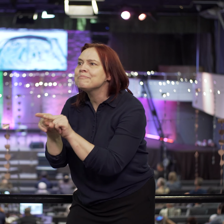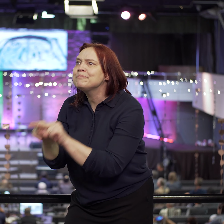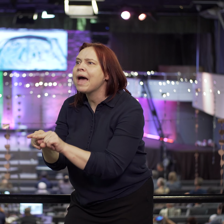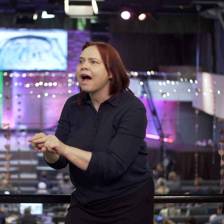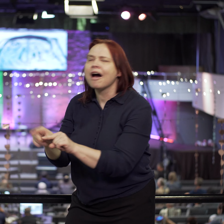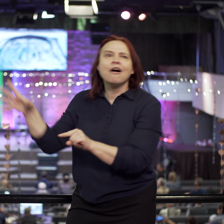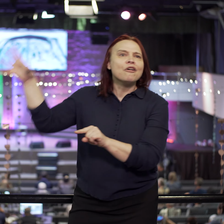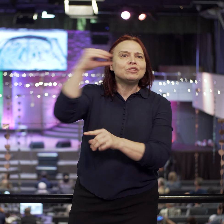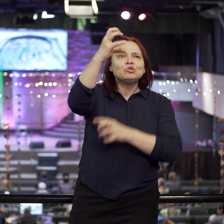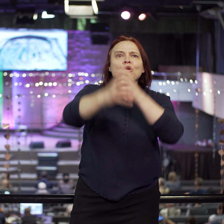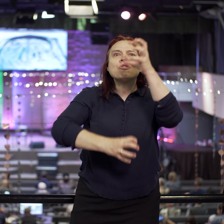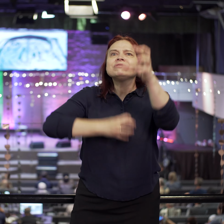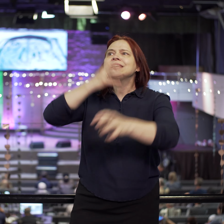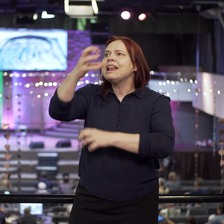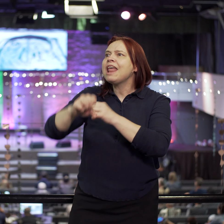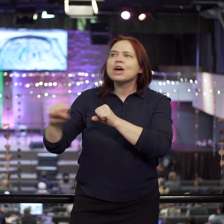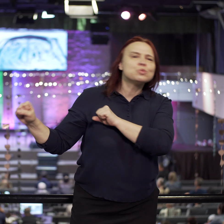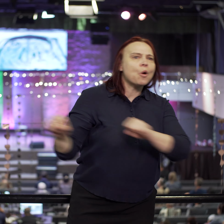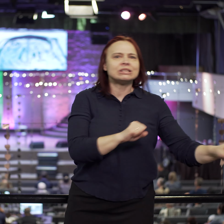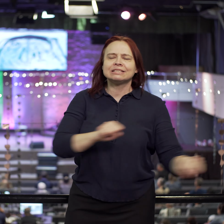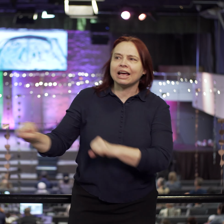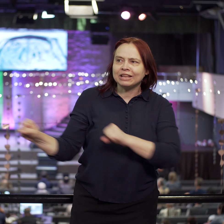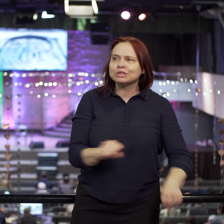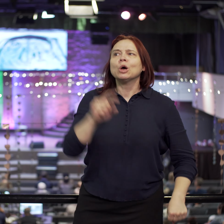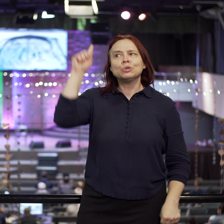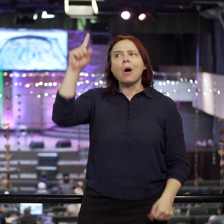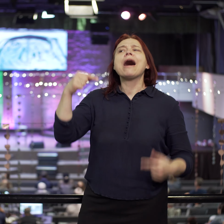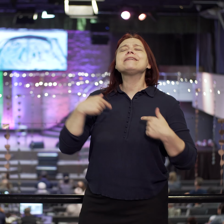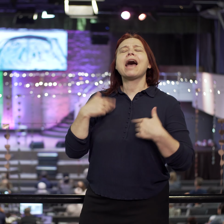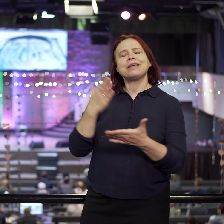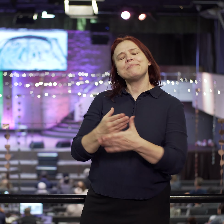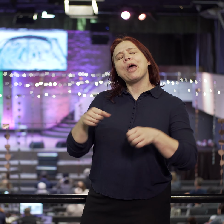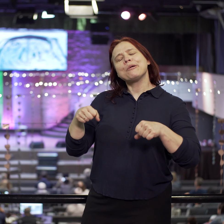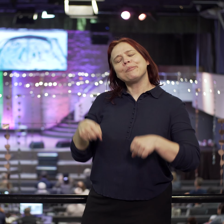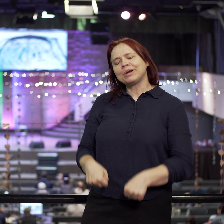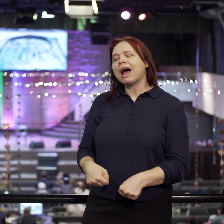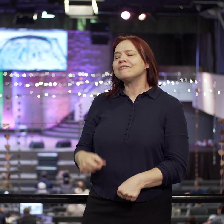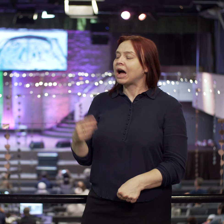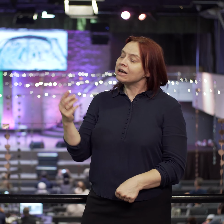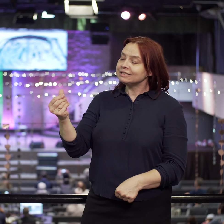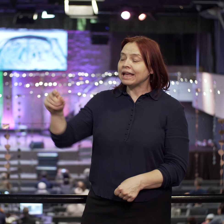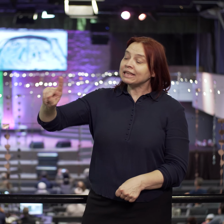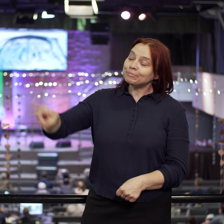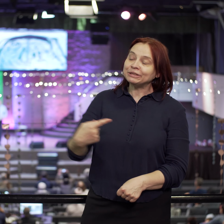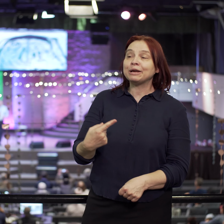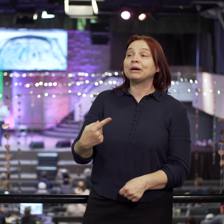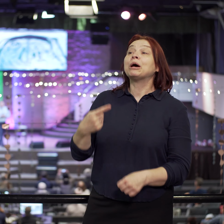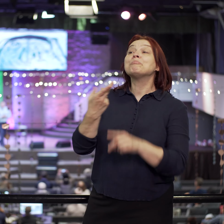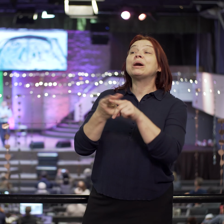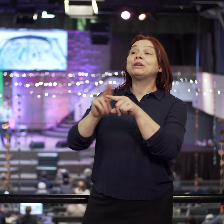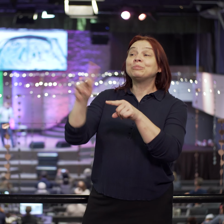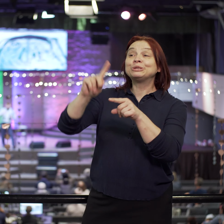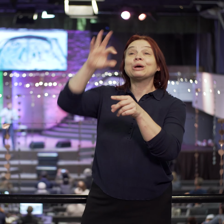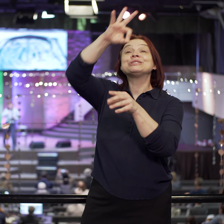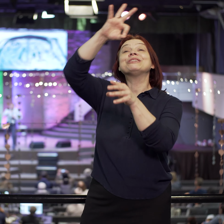я все еще вправе отобрать у тебя деньги, ибо солнце зашло, а дождь шел уже в мое время». Другими словами,